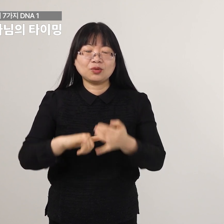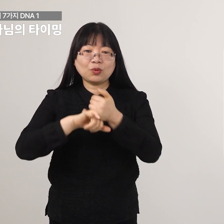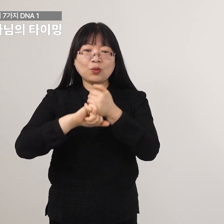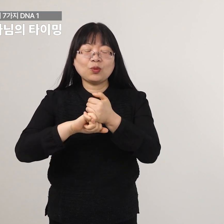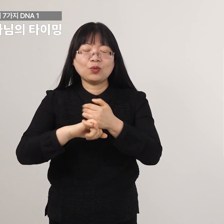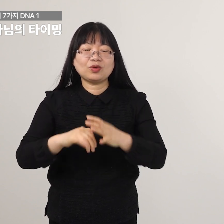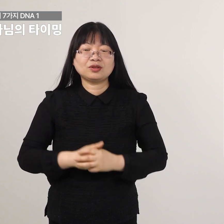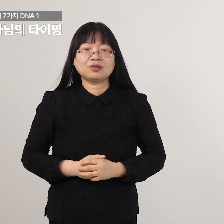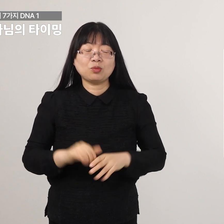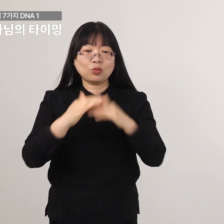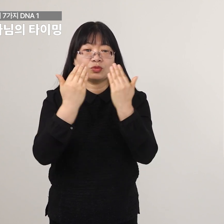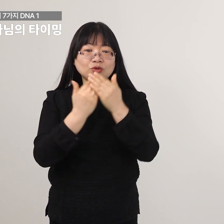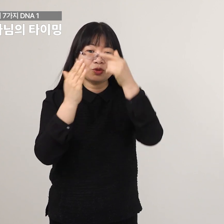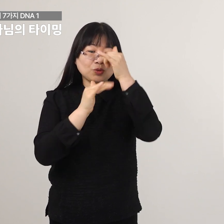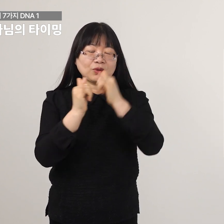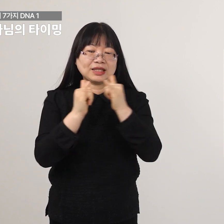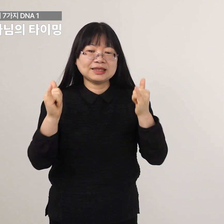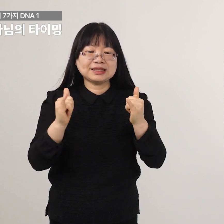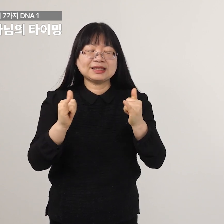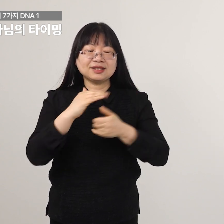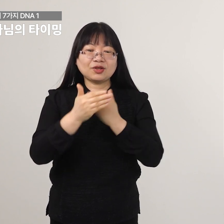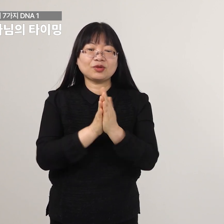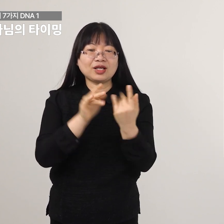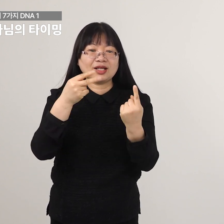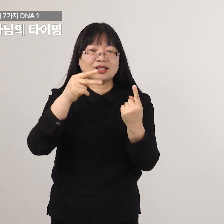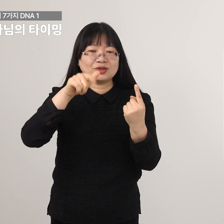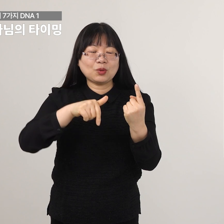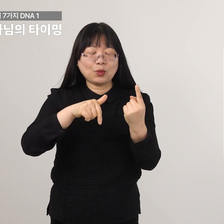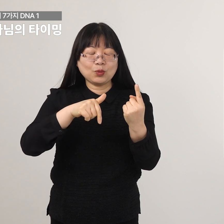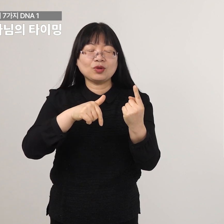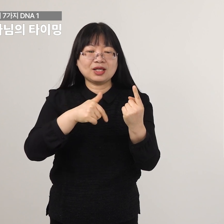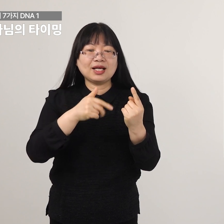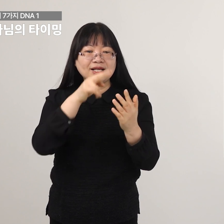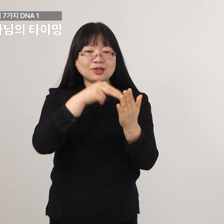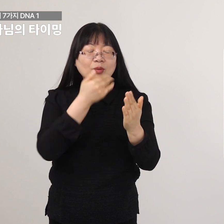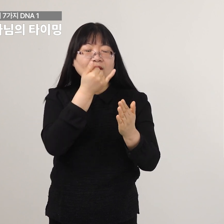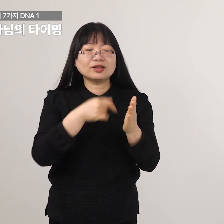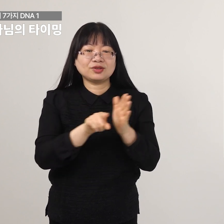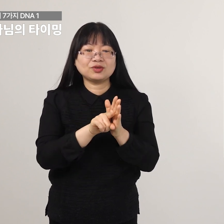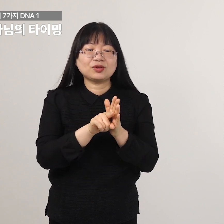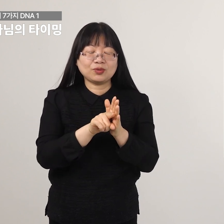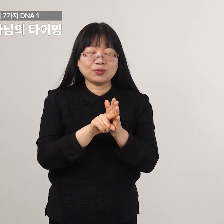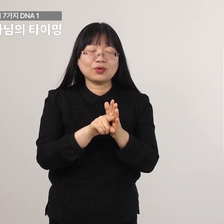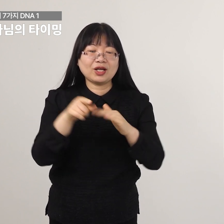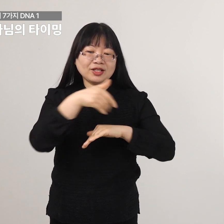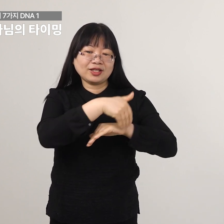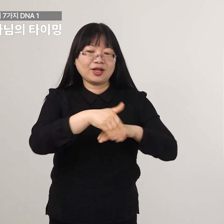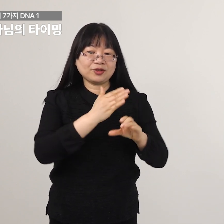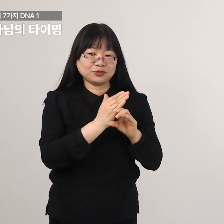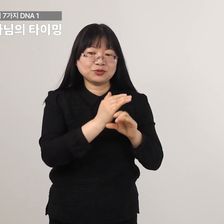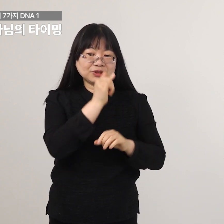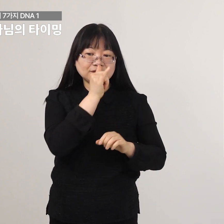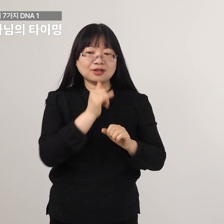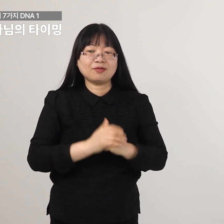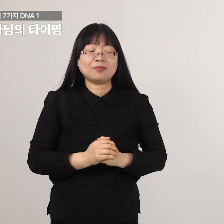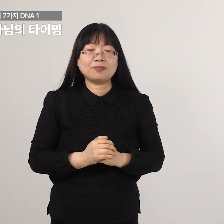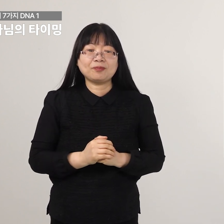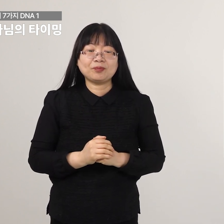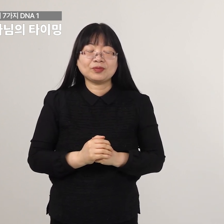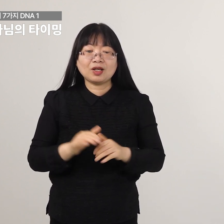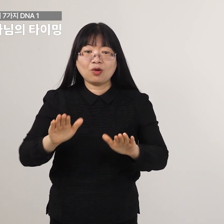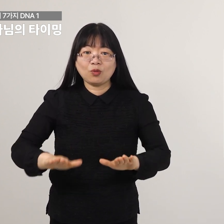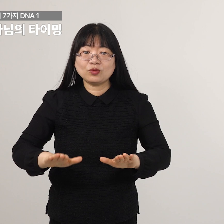반드시 전 교인이 일독을 할 수 있도록 지금 프로젝트를 만들고 있어요. 자, 그런데